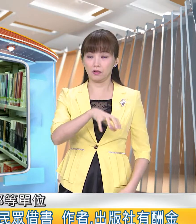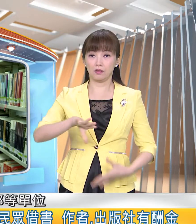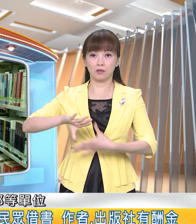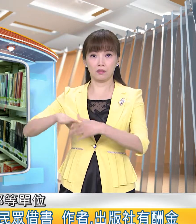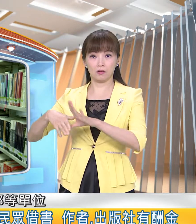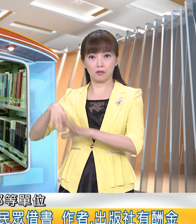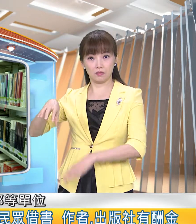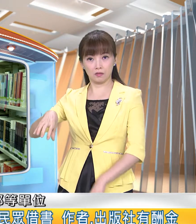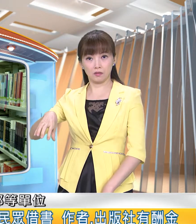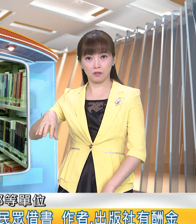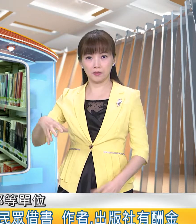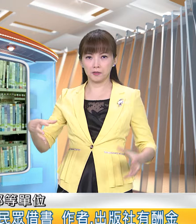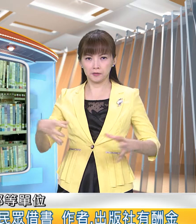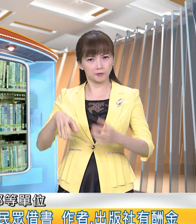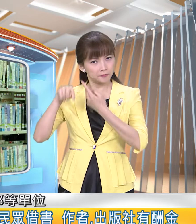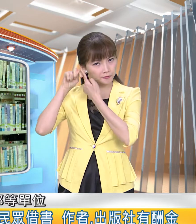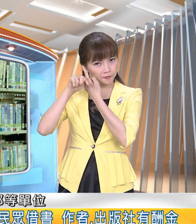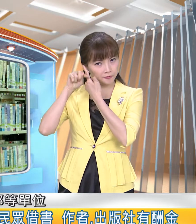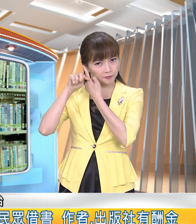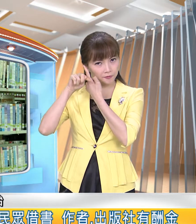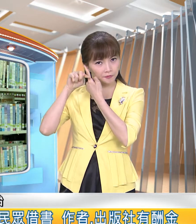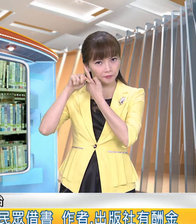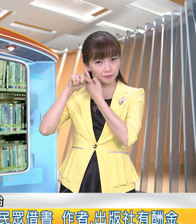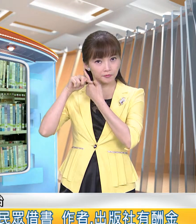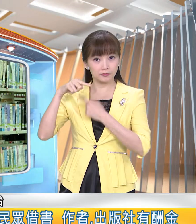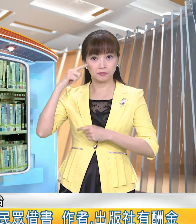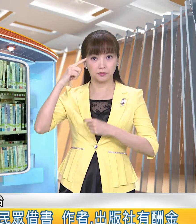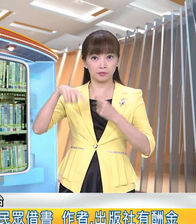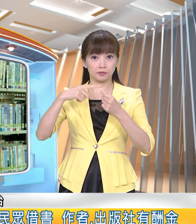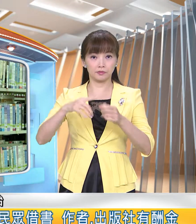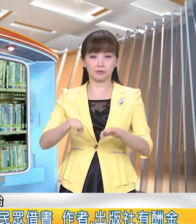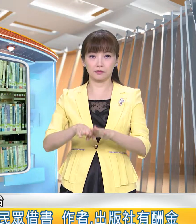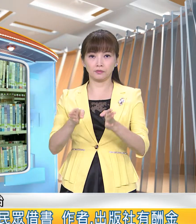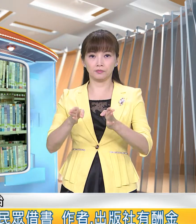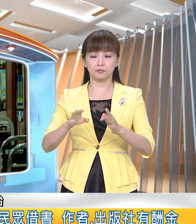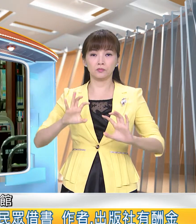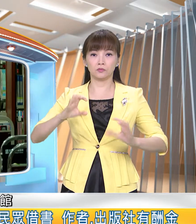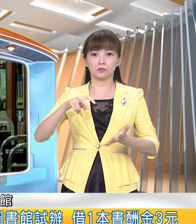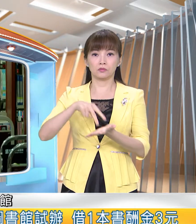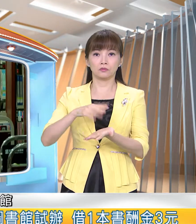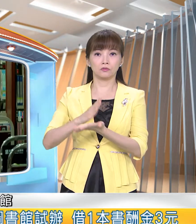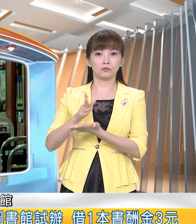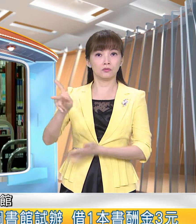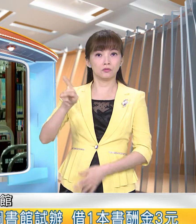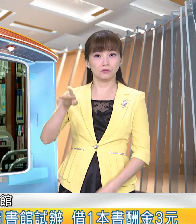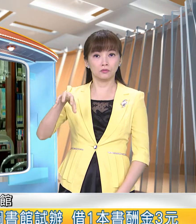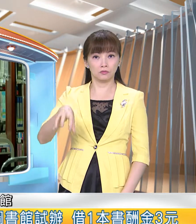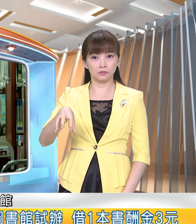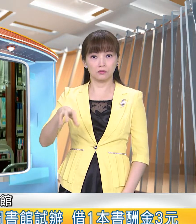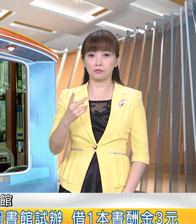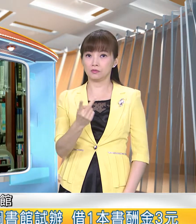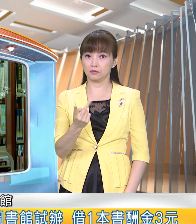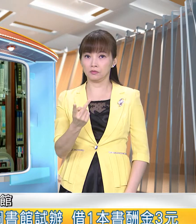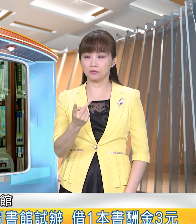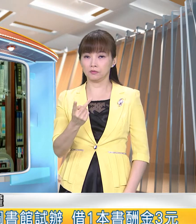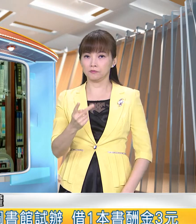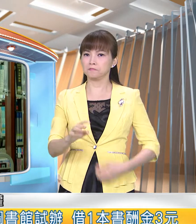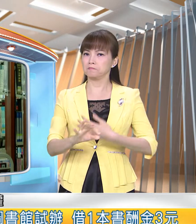育部和文化部等单位也拟从明年开始，在两间国立图书馆来试